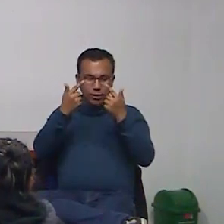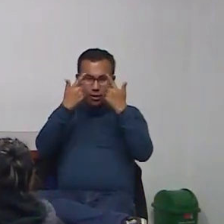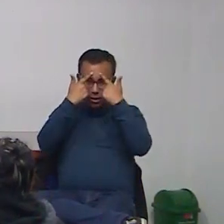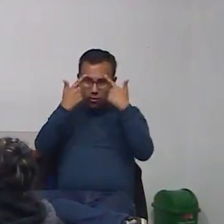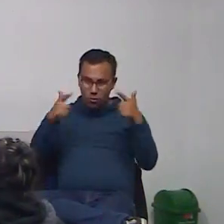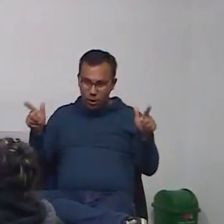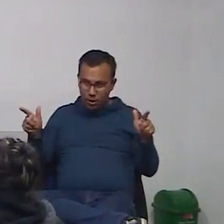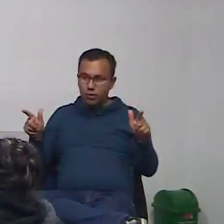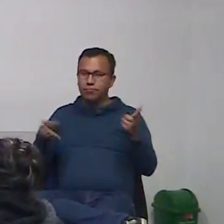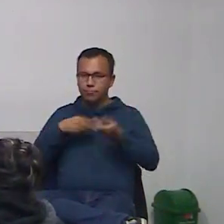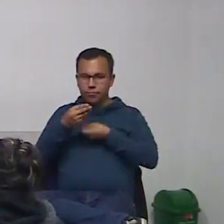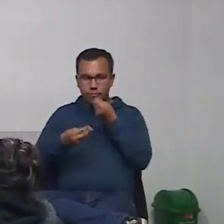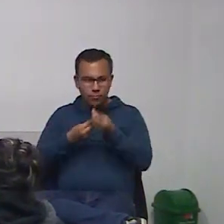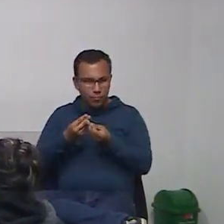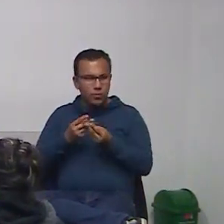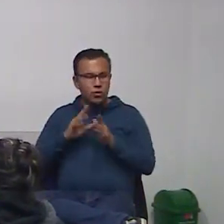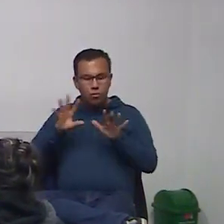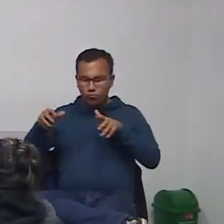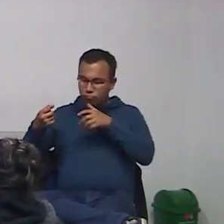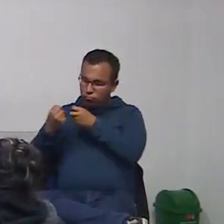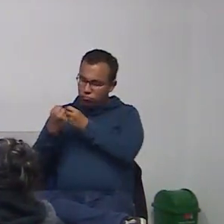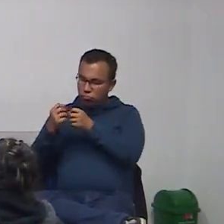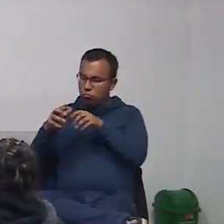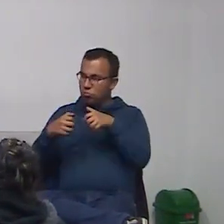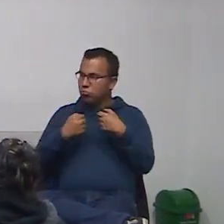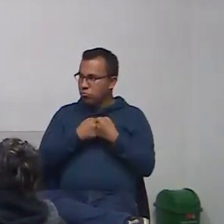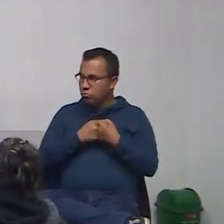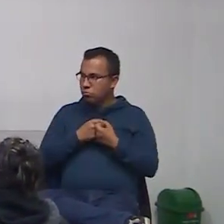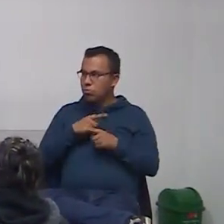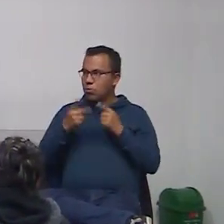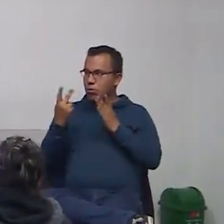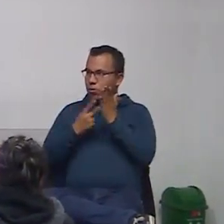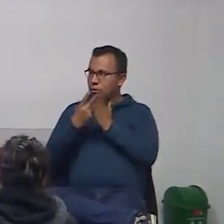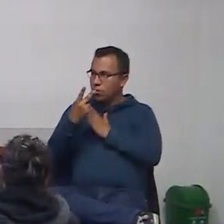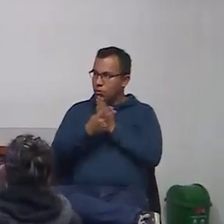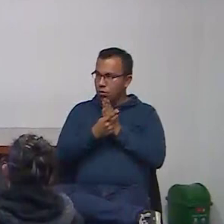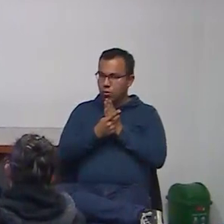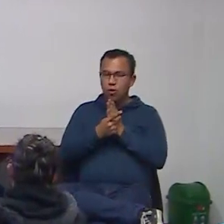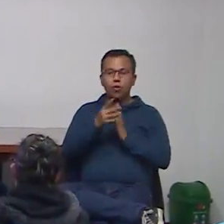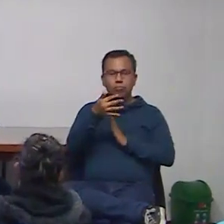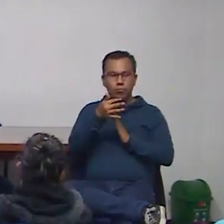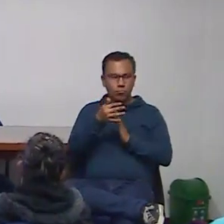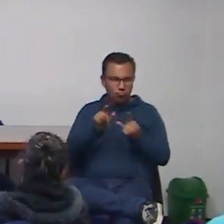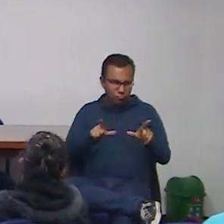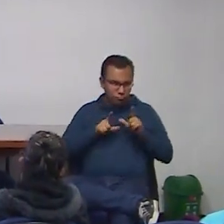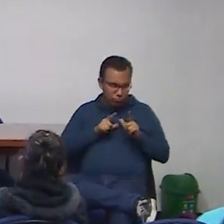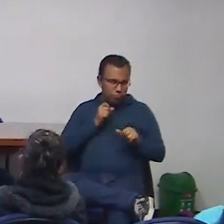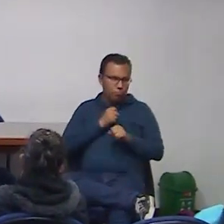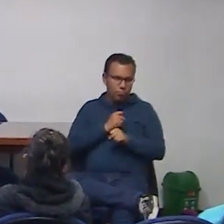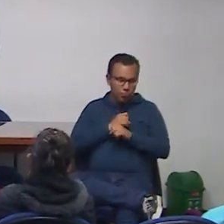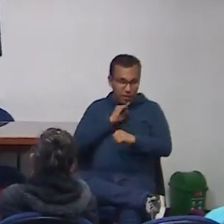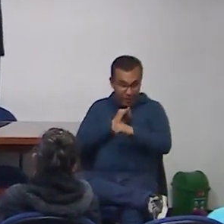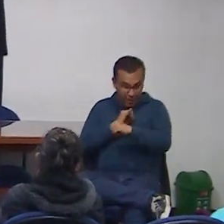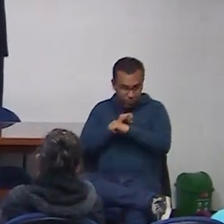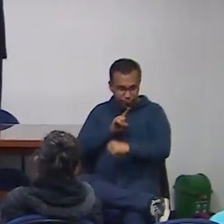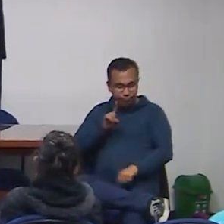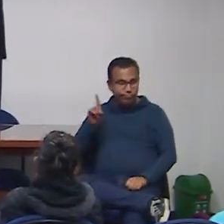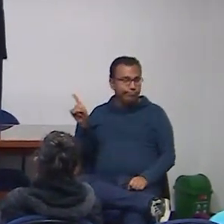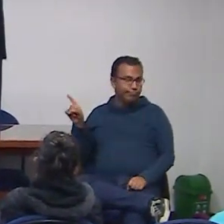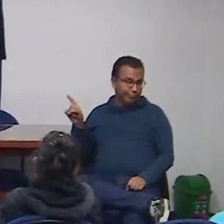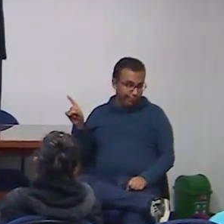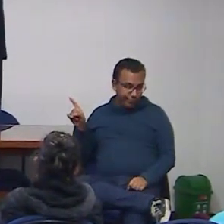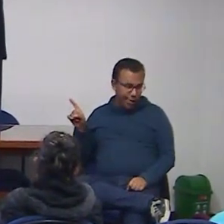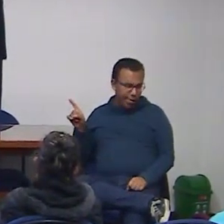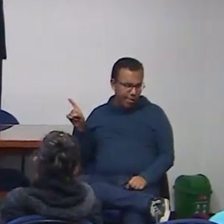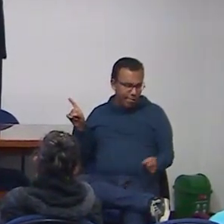eh procesos de articulación de proyectos de grados en en este tipo de instituciones no entonces en eso